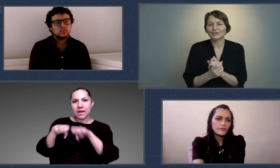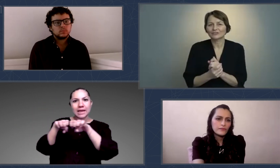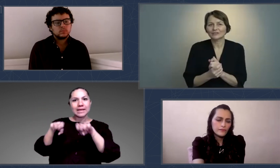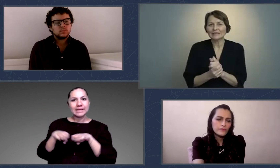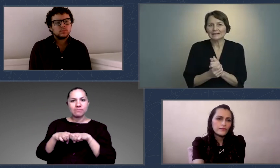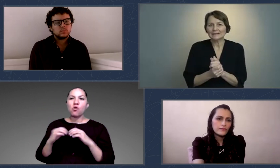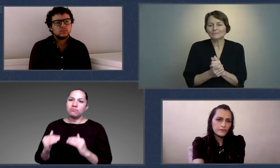creo que